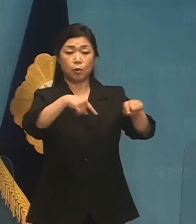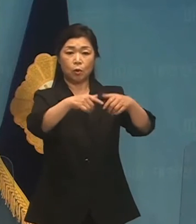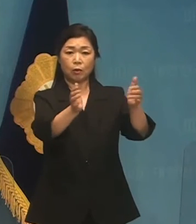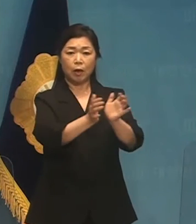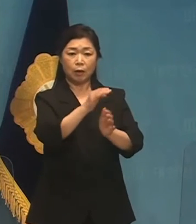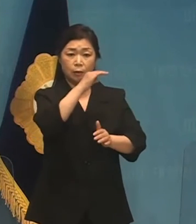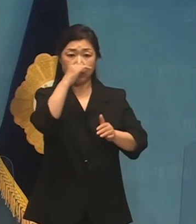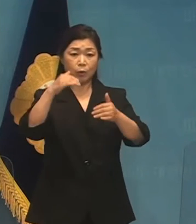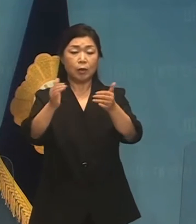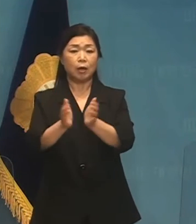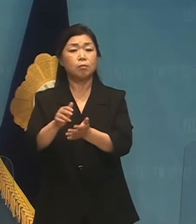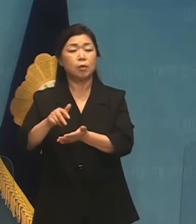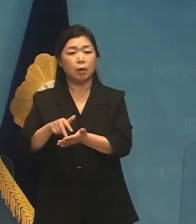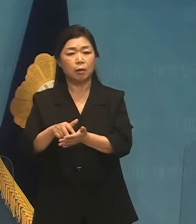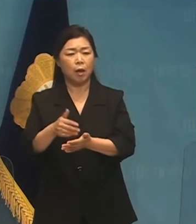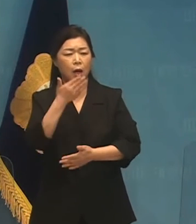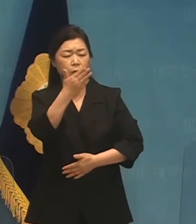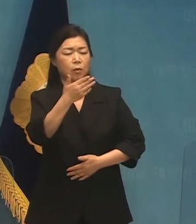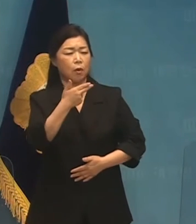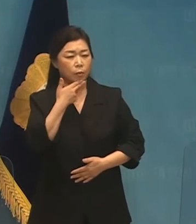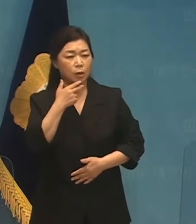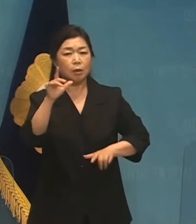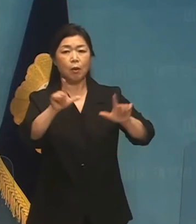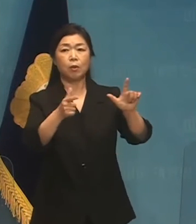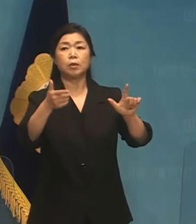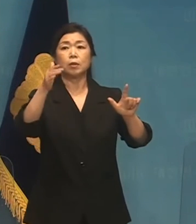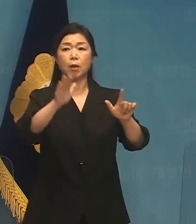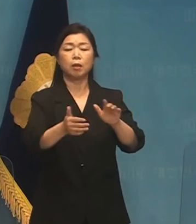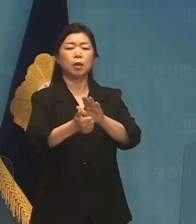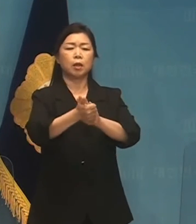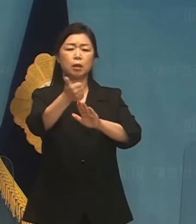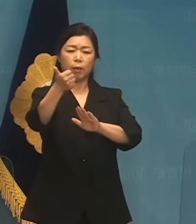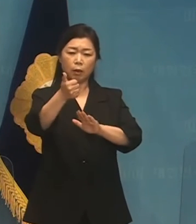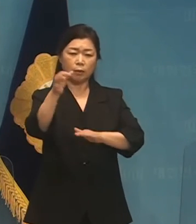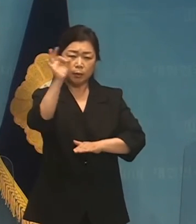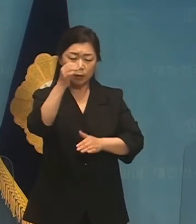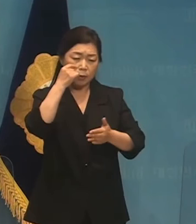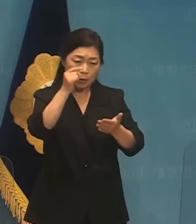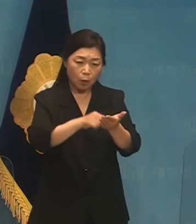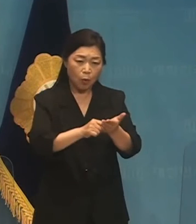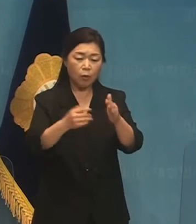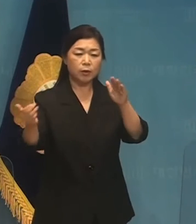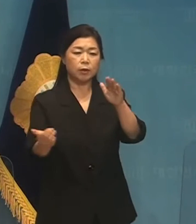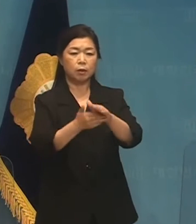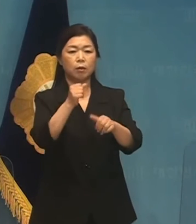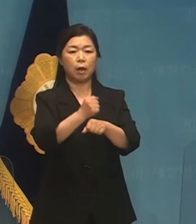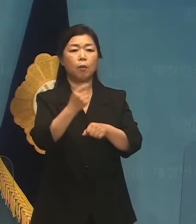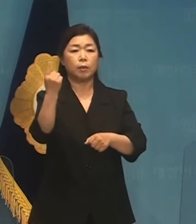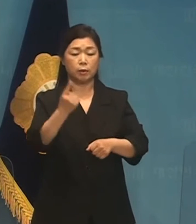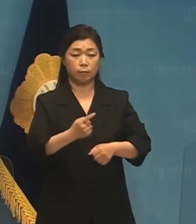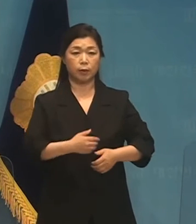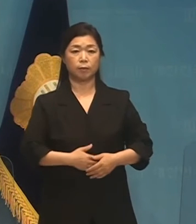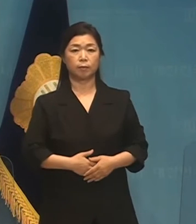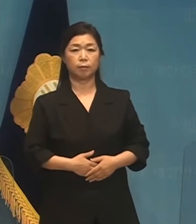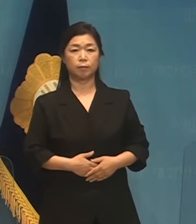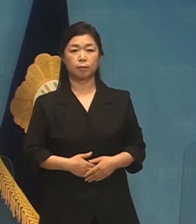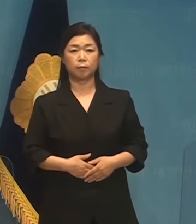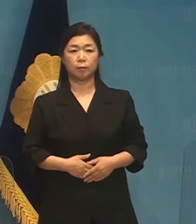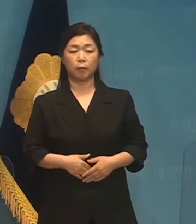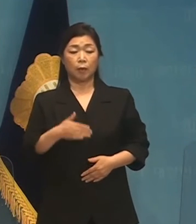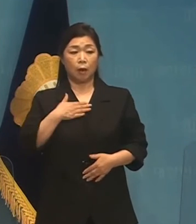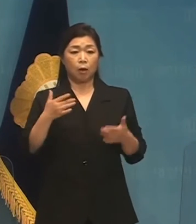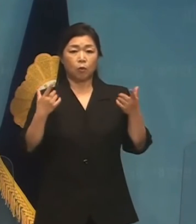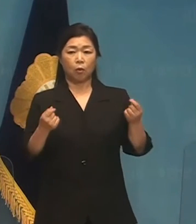진보정당, 정의당은 불가능할 것 같은 상황에서도 희망을 찾아내고 실현해온 정당입니다.